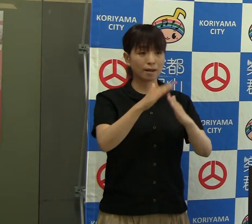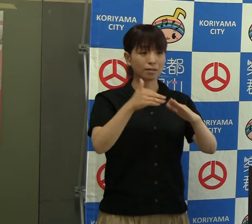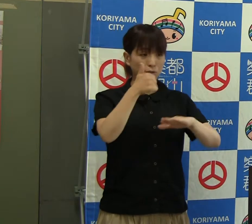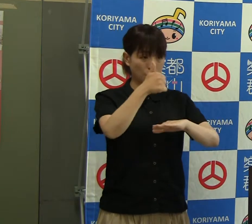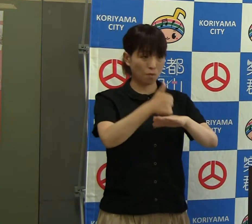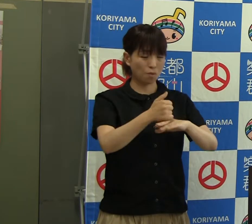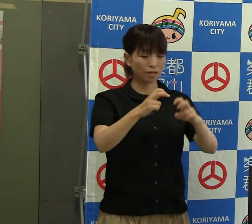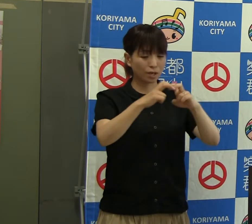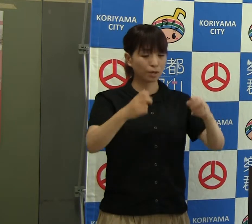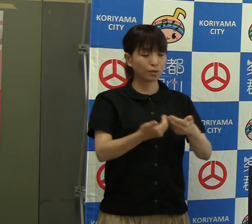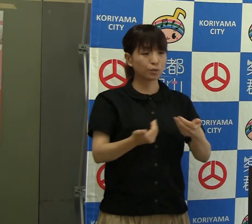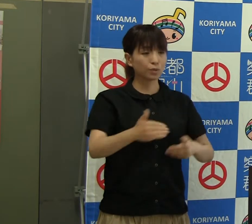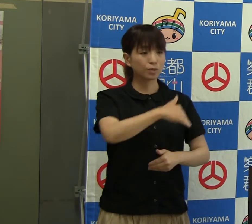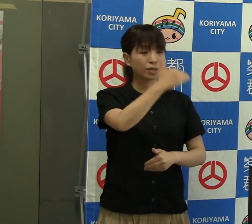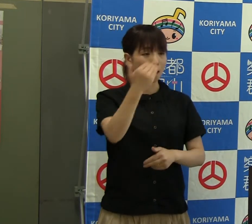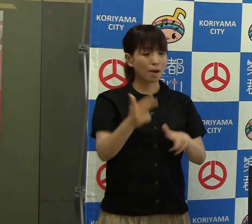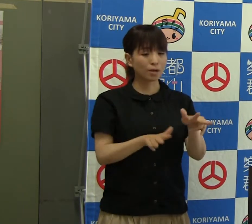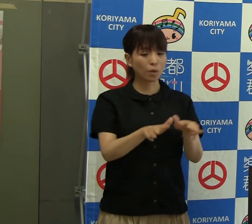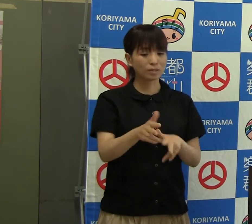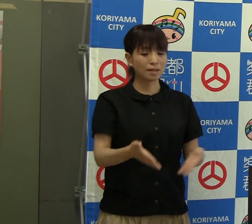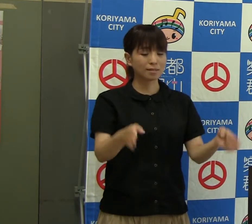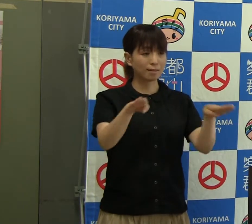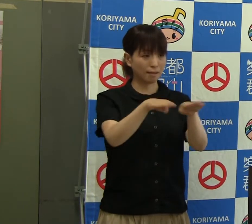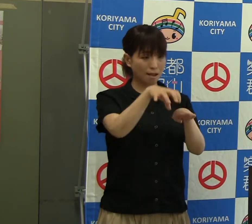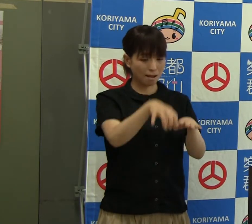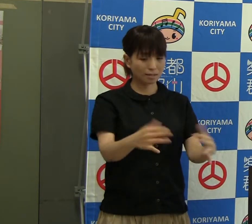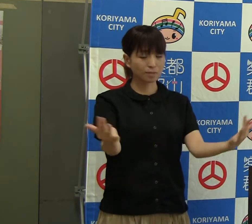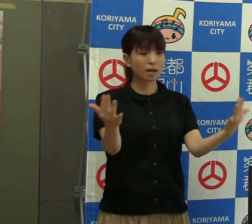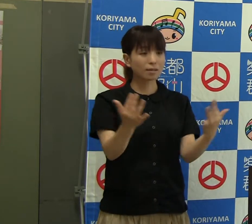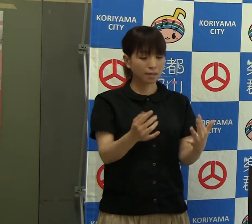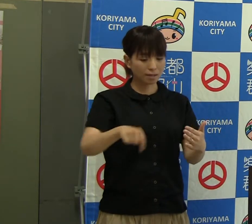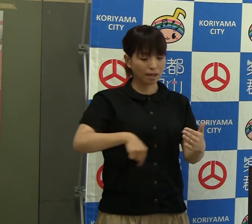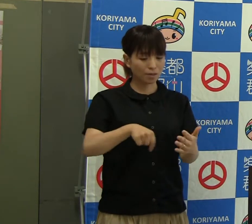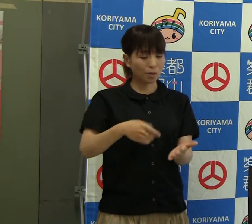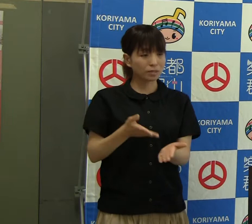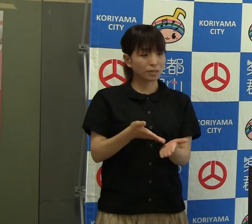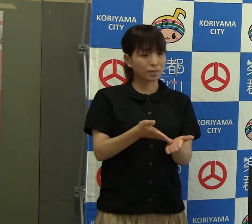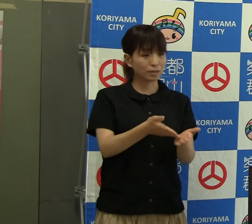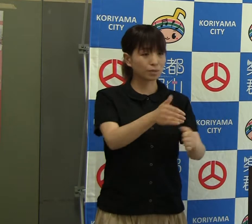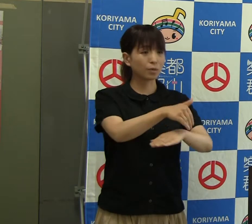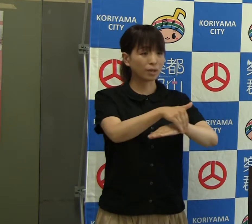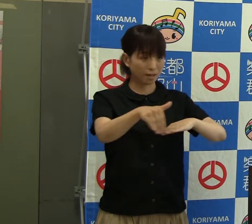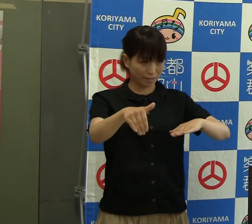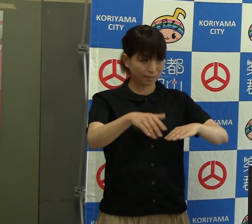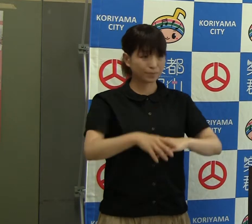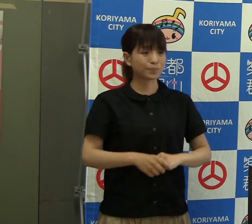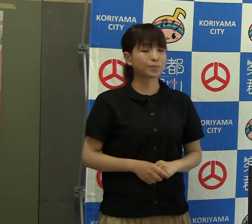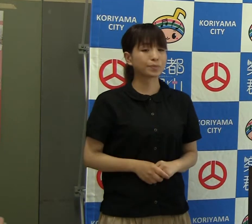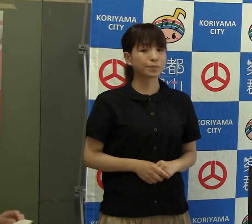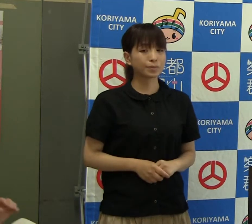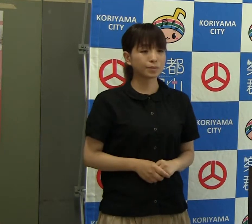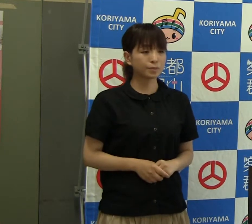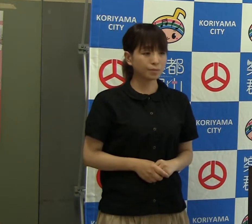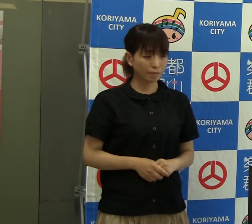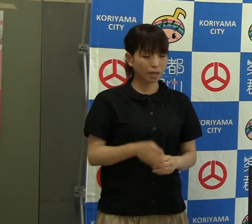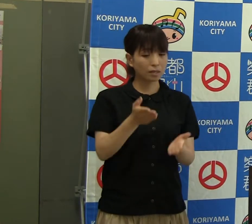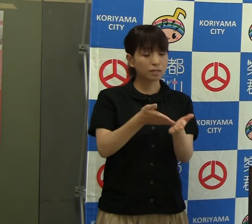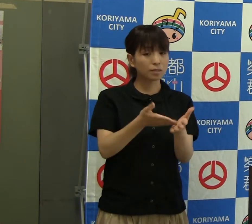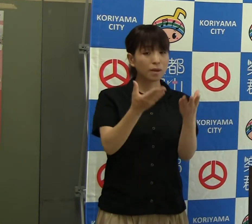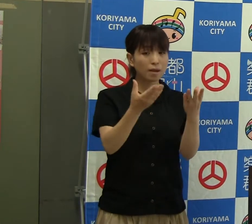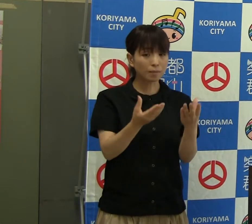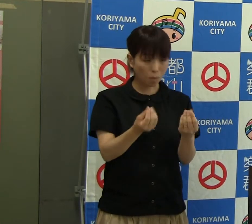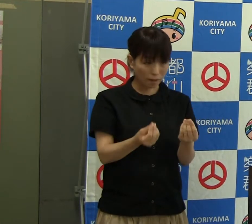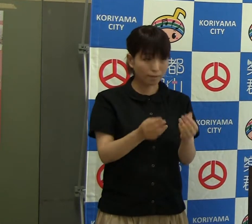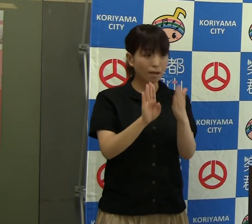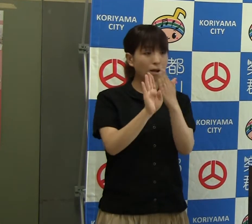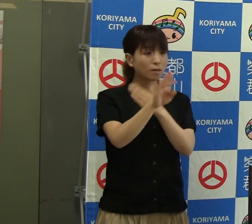ターにおいて事業概要を説明させていただく予定になっています。なお説明会終了